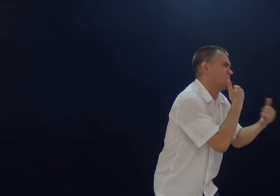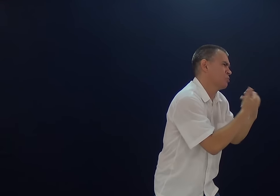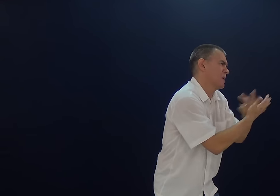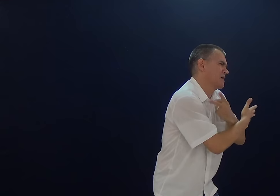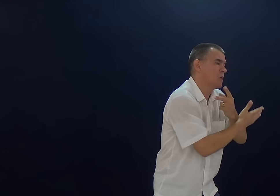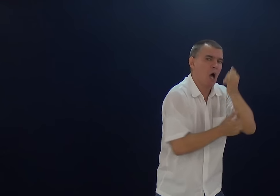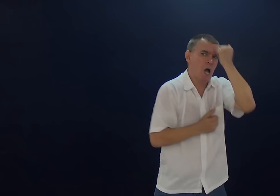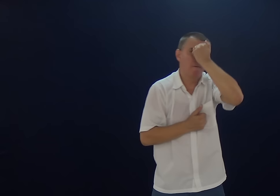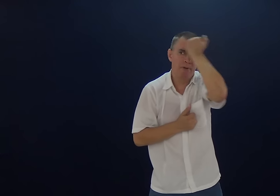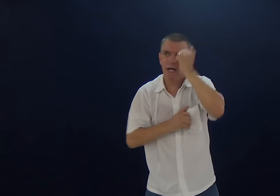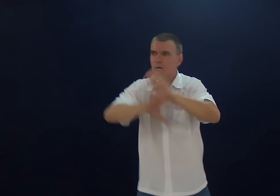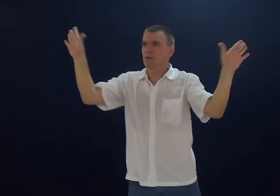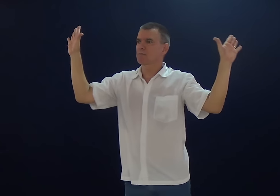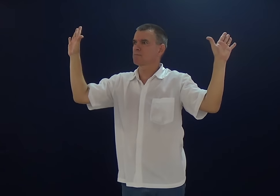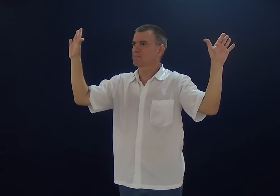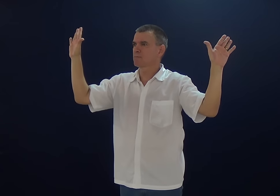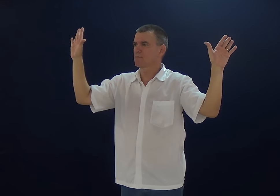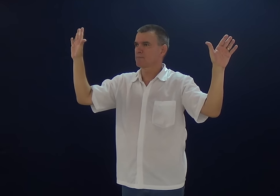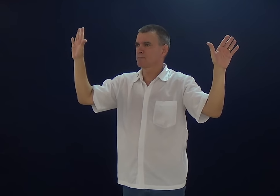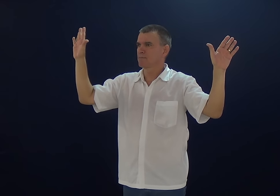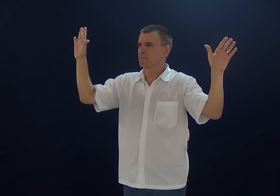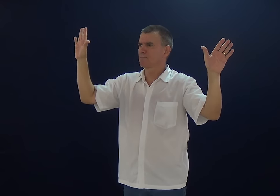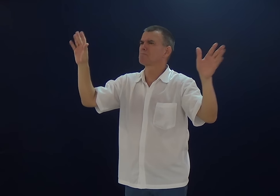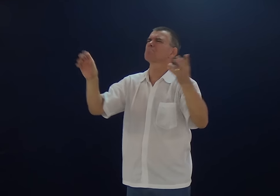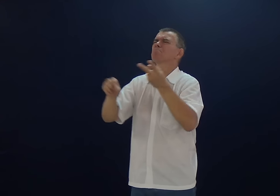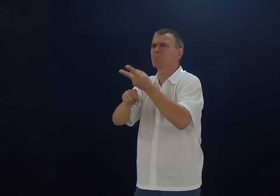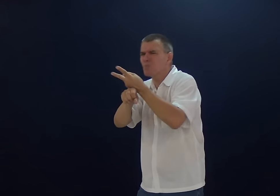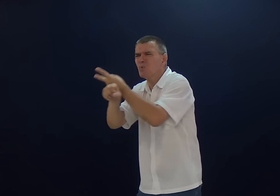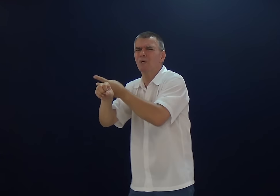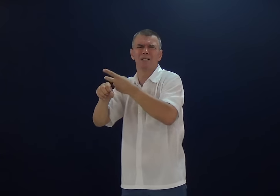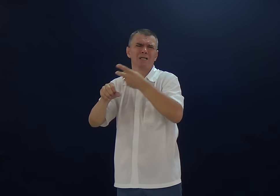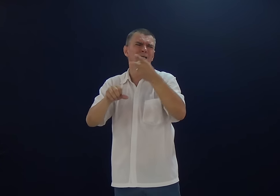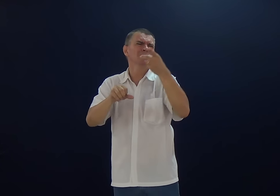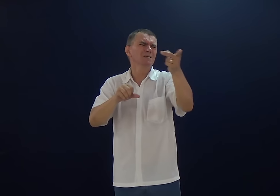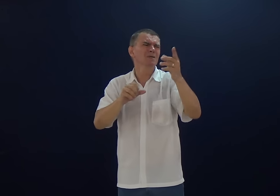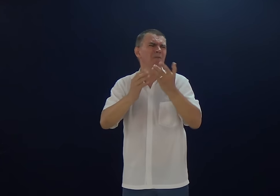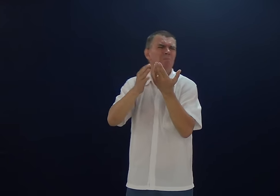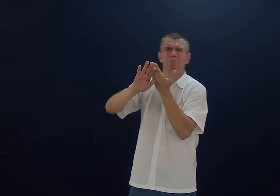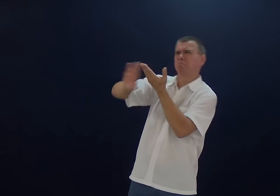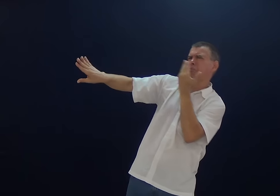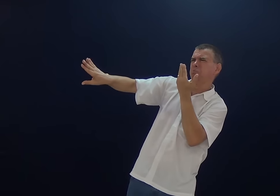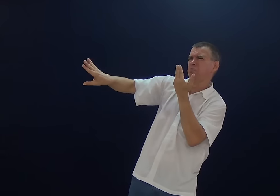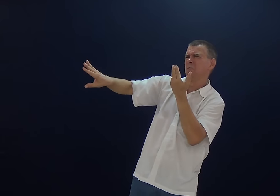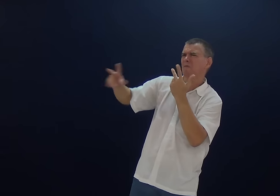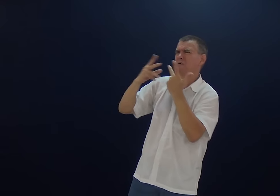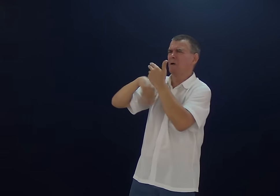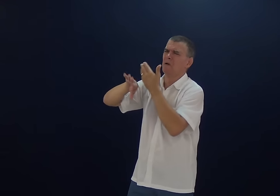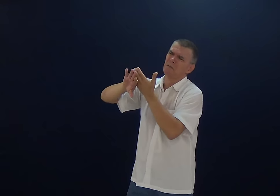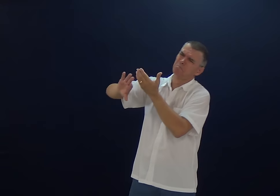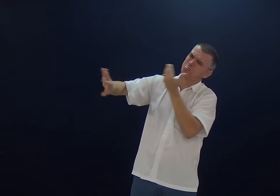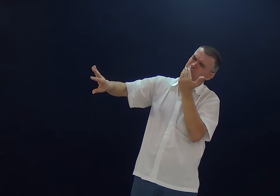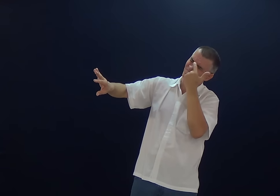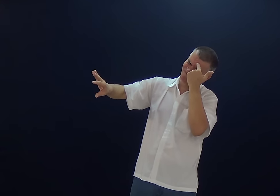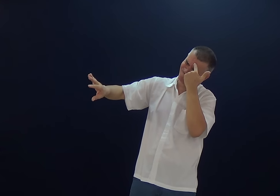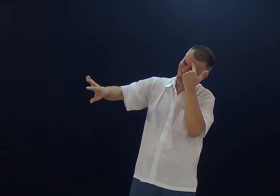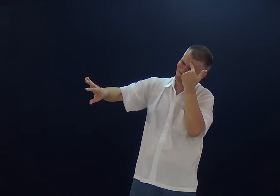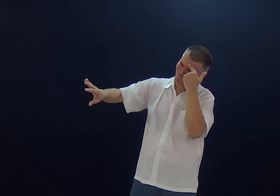perdão para algumas pessoas porque eu falei algumas coisas que não deveria eu também já cometi esses erros mas hoje